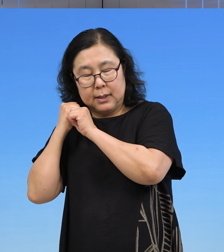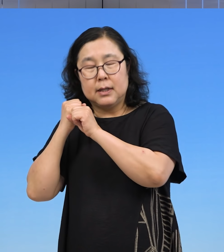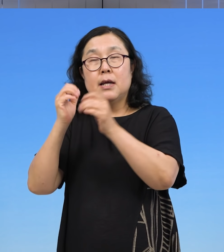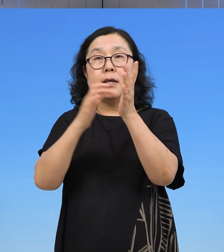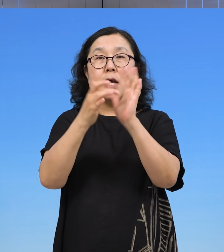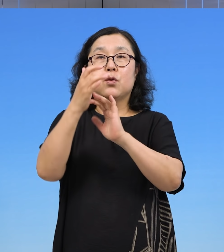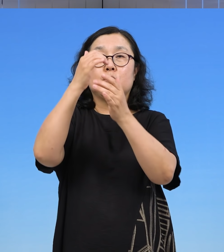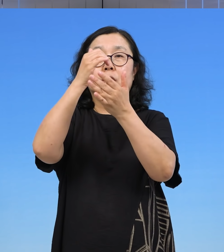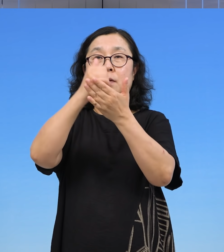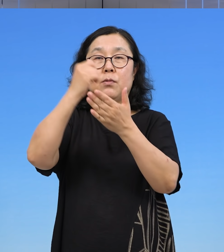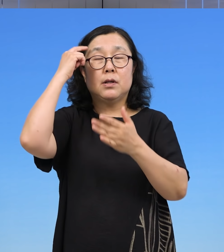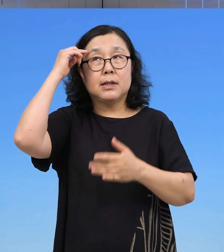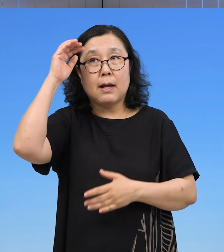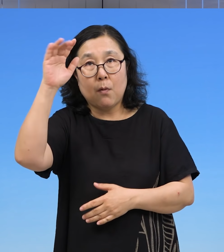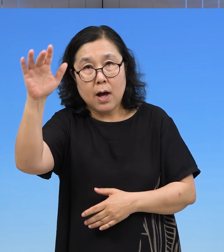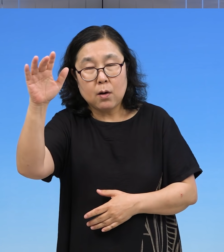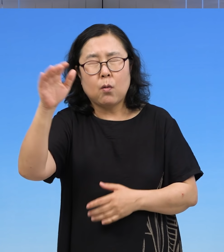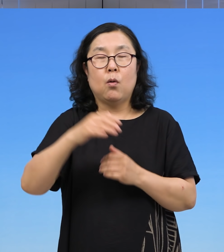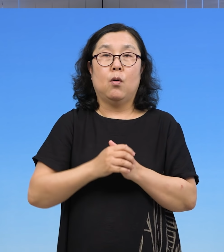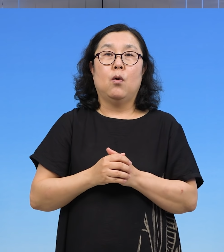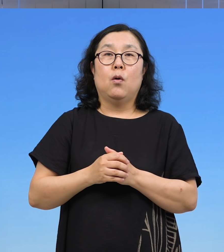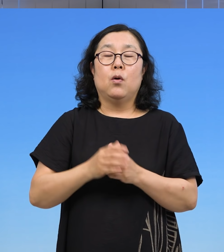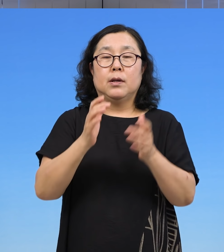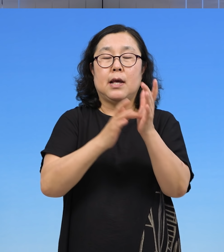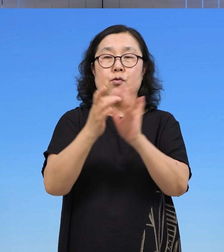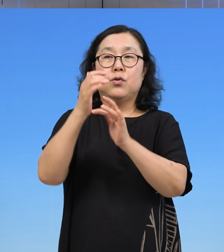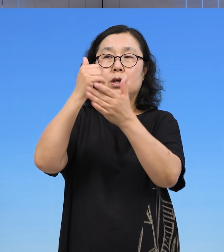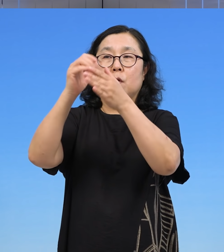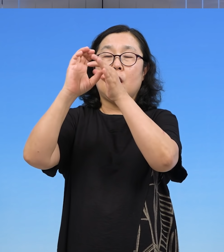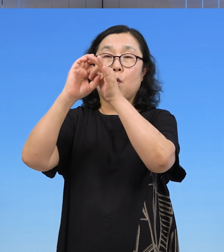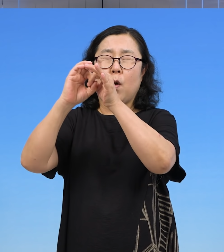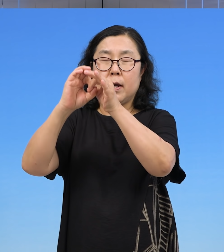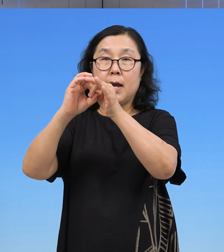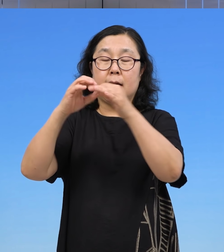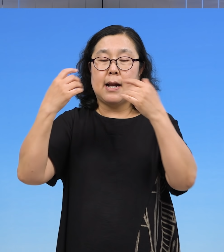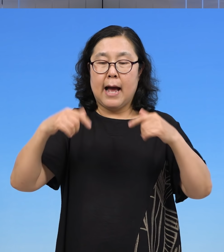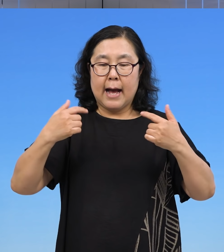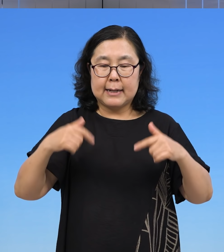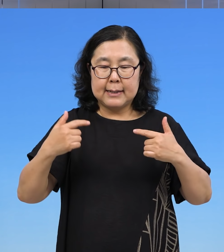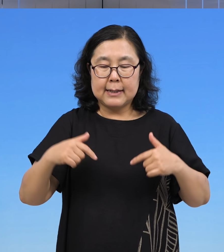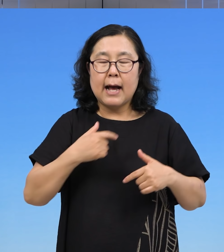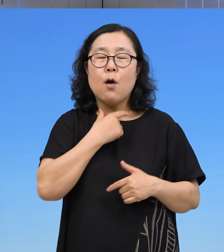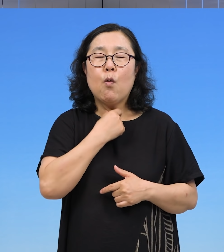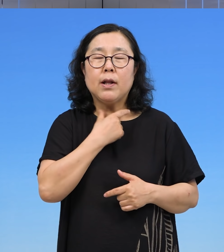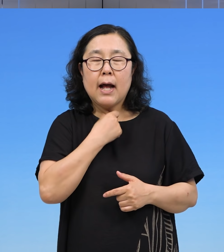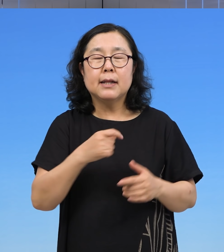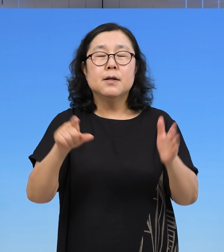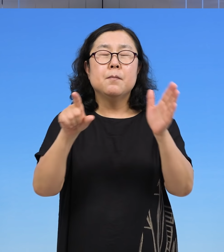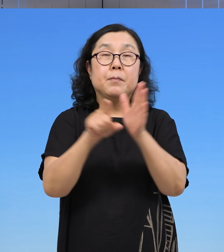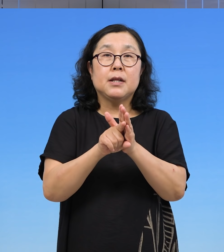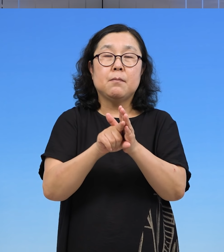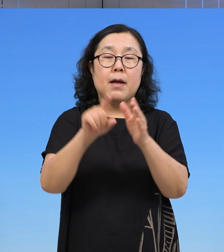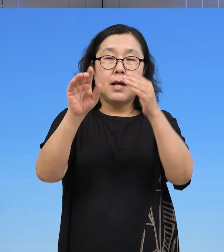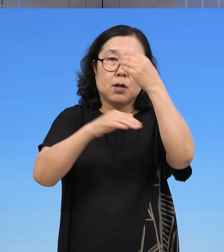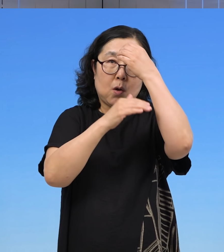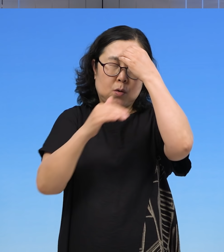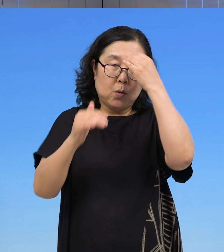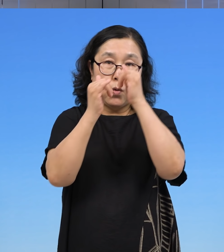사모하고 그분을 그리워하고 그분과 관계를 늘 갈망하는 믿음의 성도님들 되시기를 바랍니다